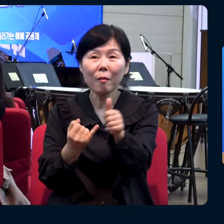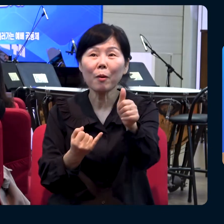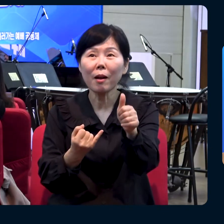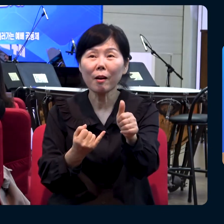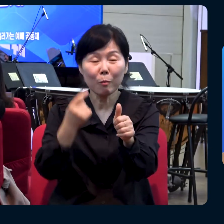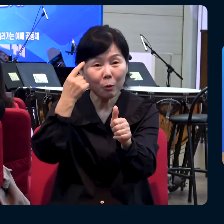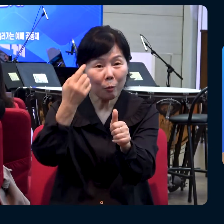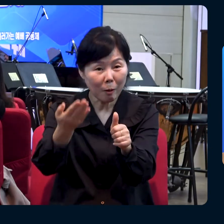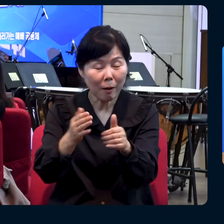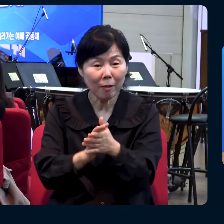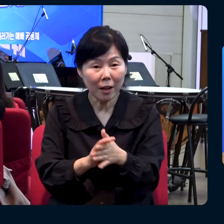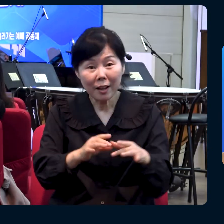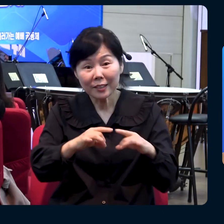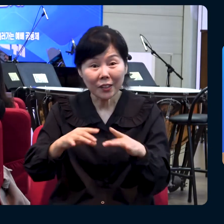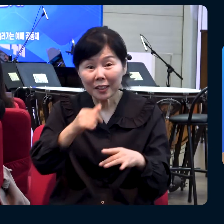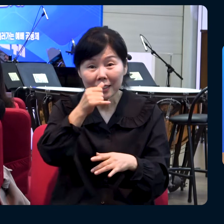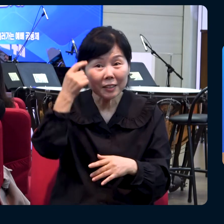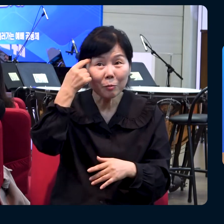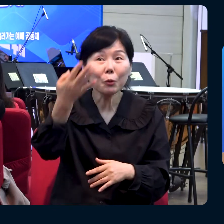남편분에게 물어보기 전기 와요?